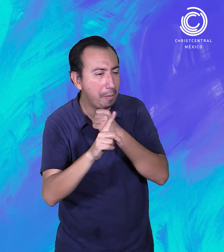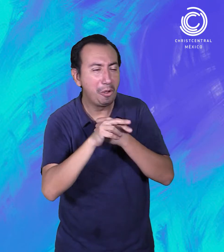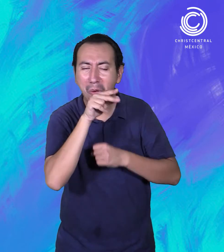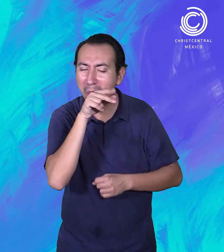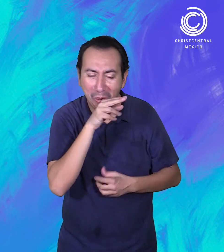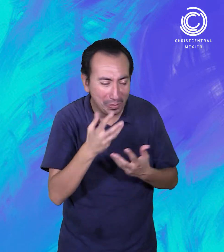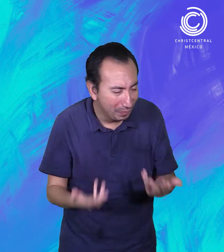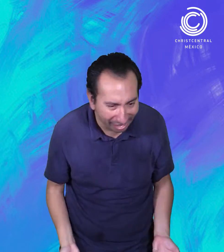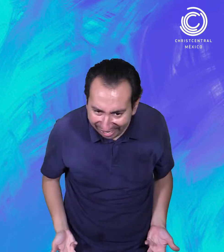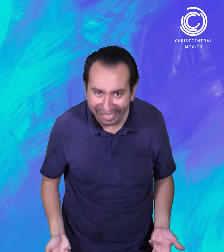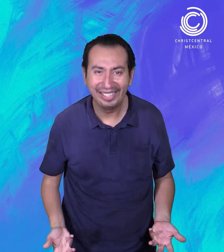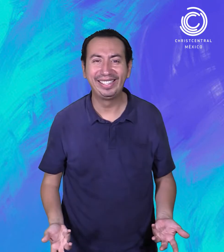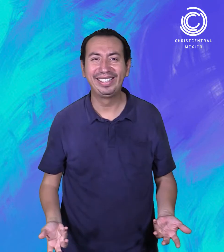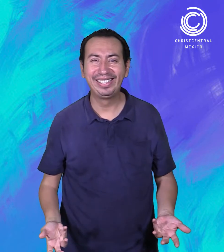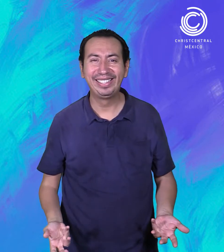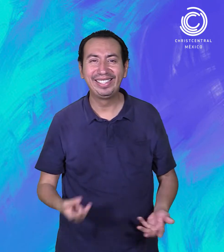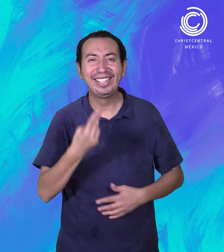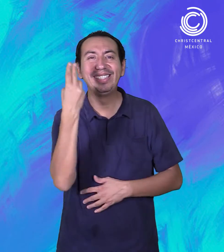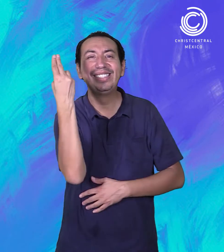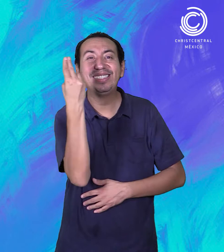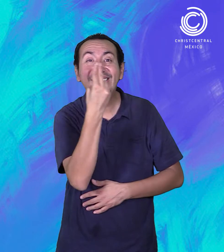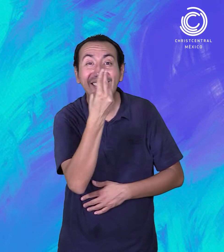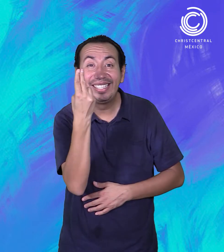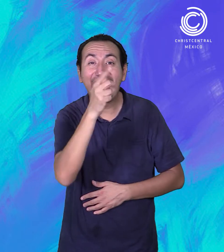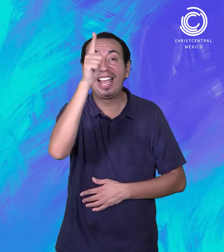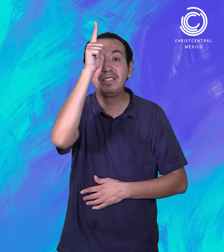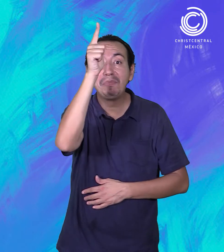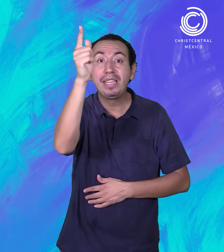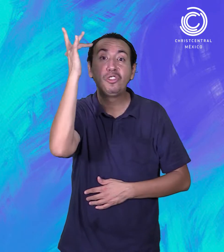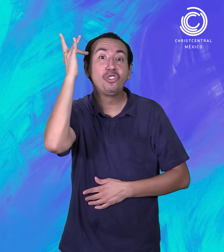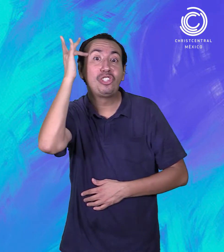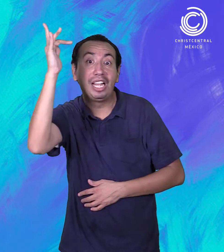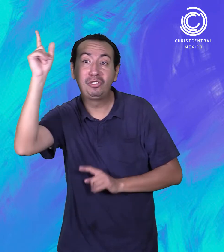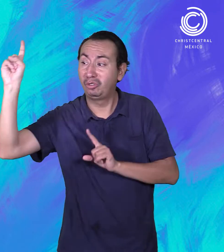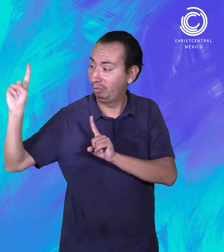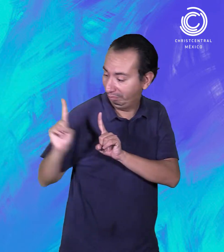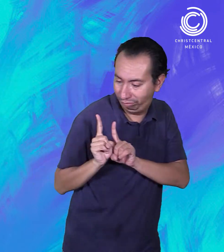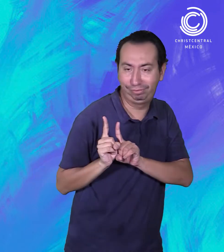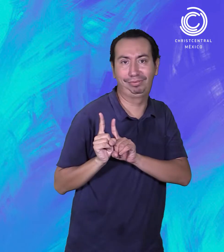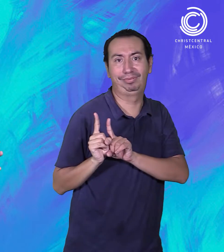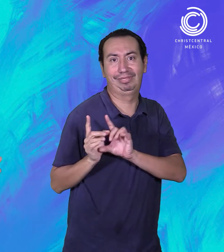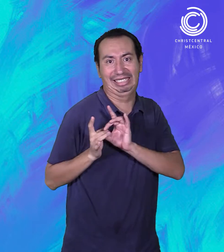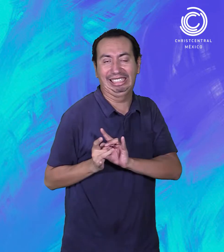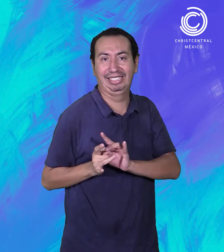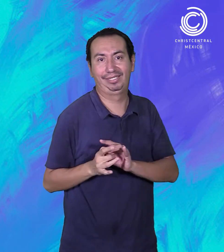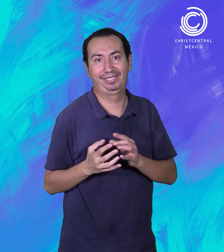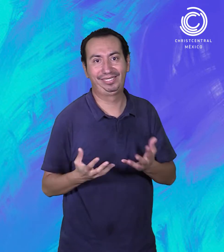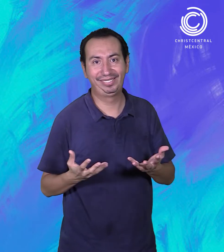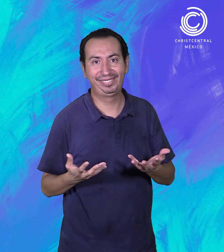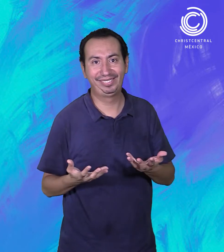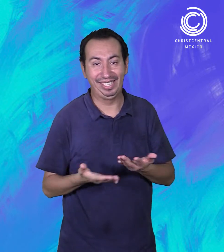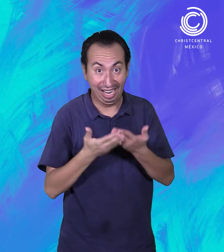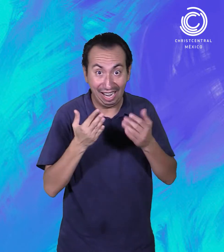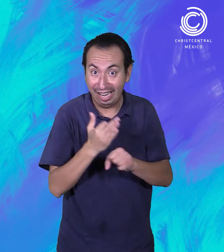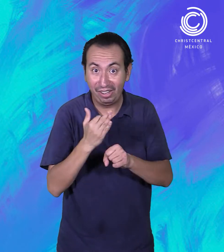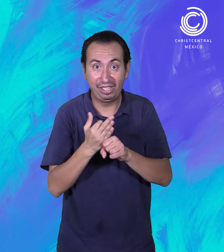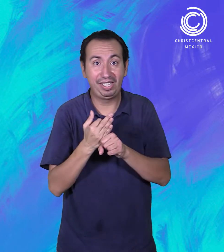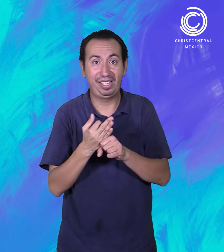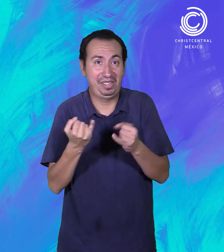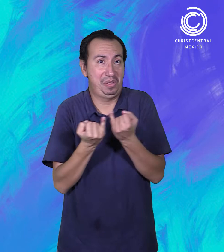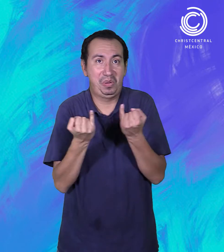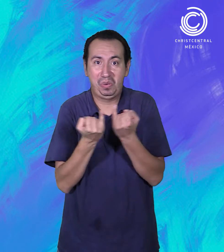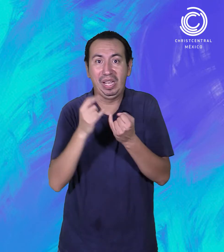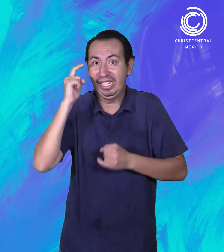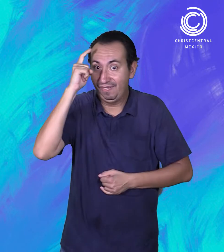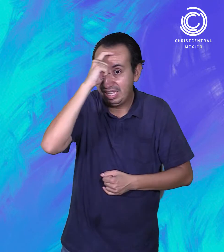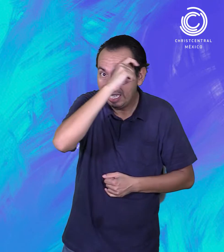tiempos complicados, lo que necesitamos es al Espíritu Santo en nuestra vida. Entonces, ahora, en los tiempos complicados que pasamos, en